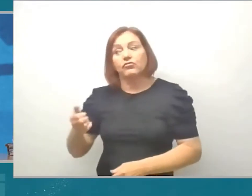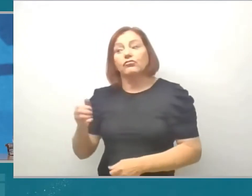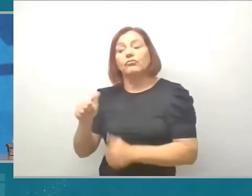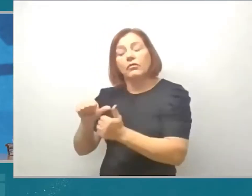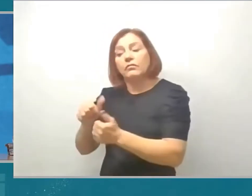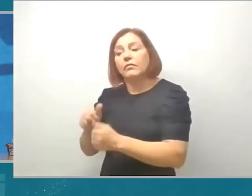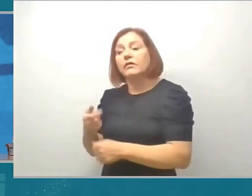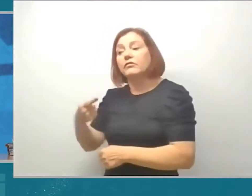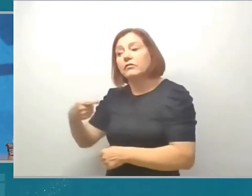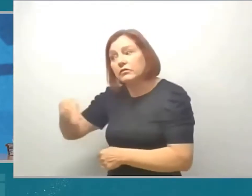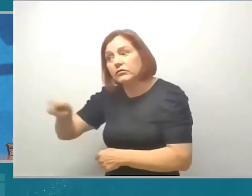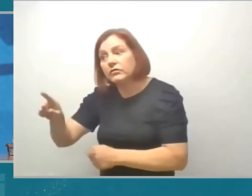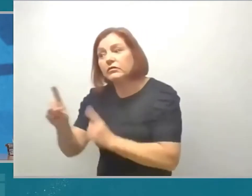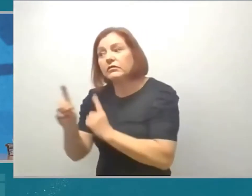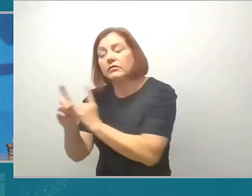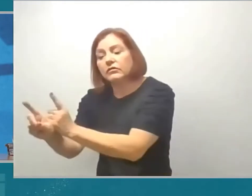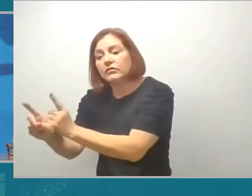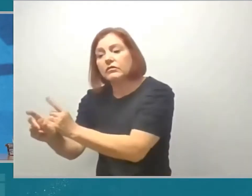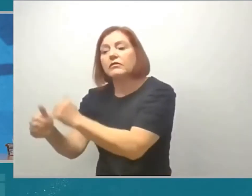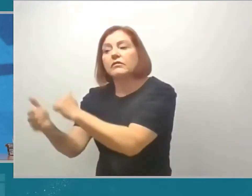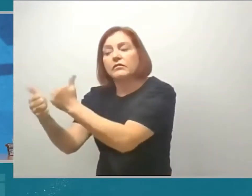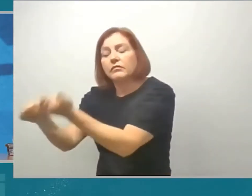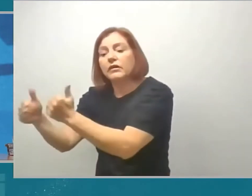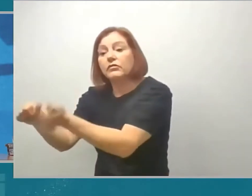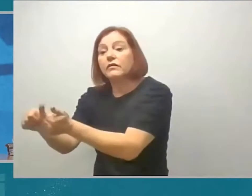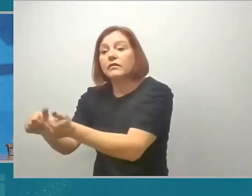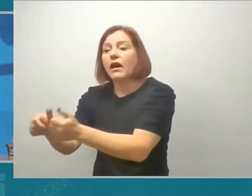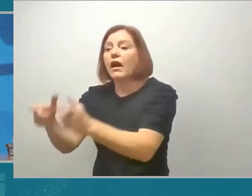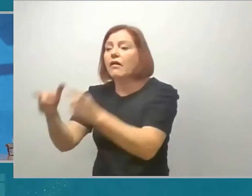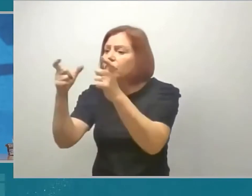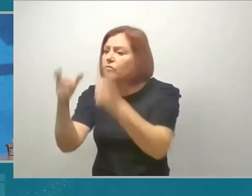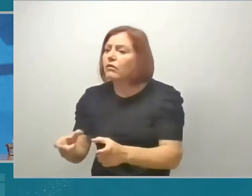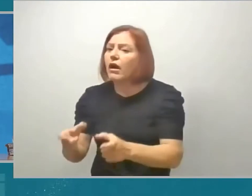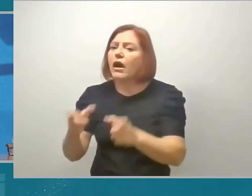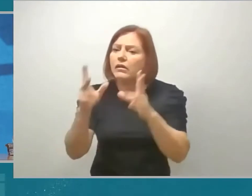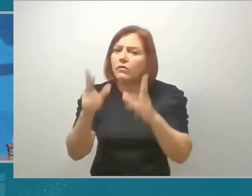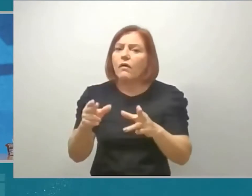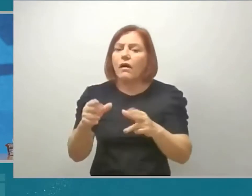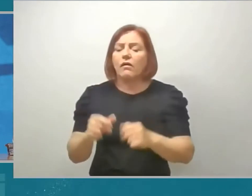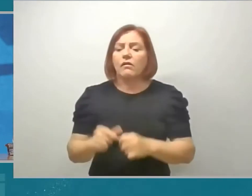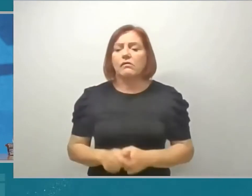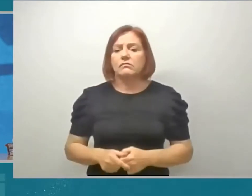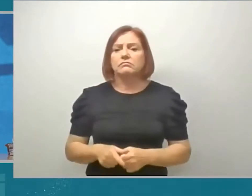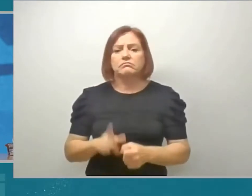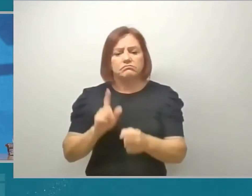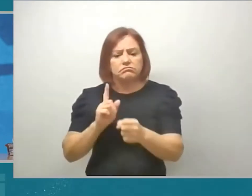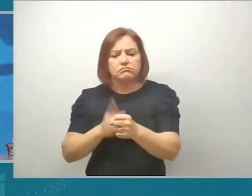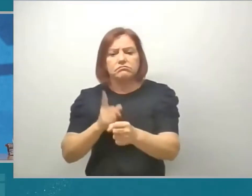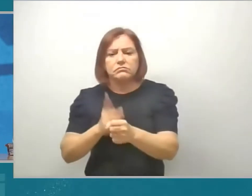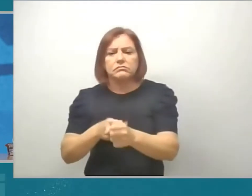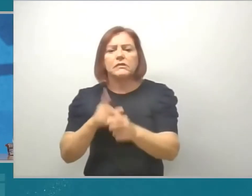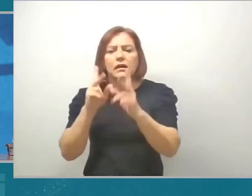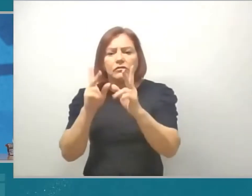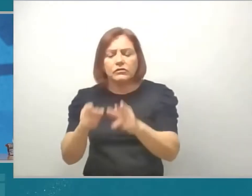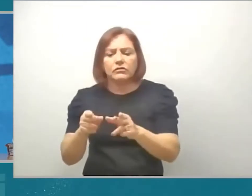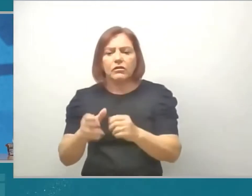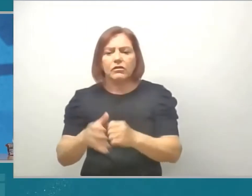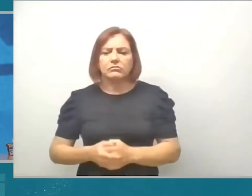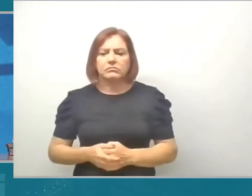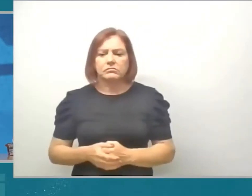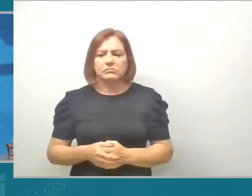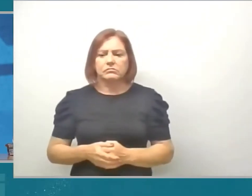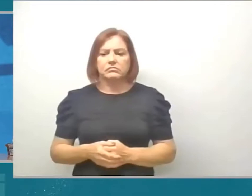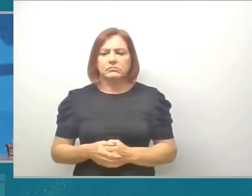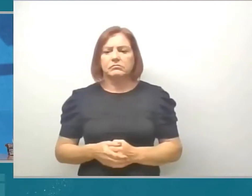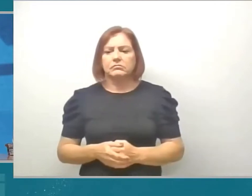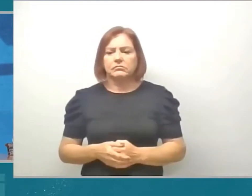O João, quando o nosso apóstolo João, quando escreveu aqui, deu para entender entre linhas o que quer dizer isso.